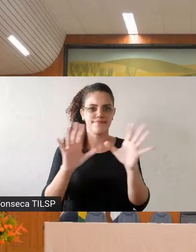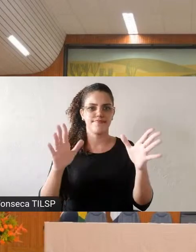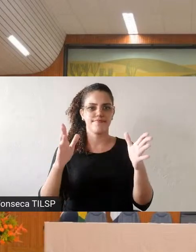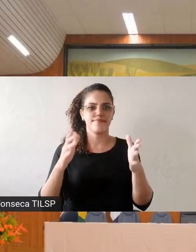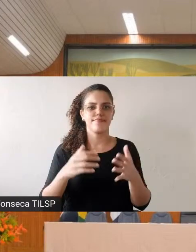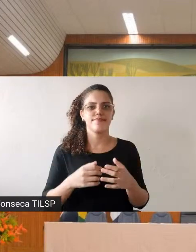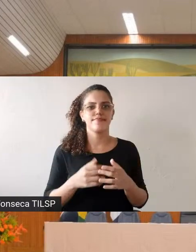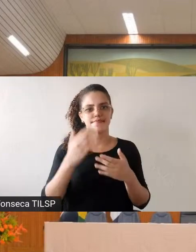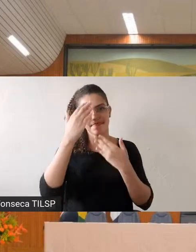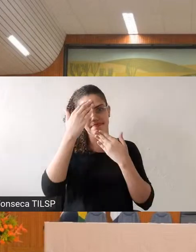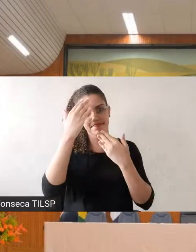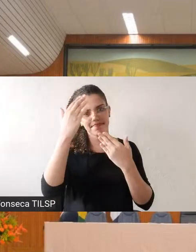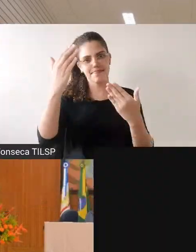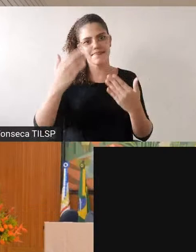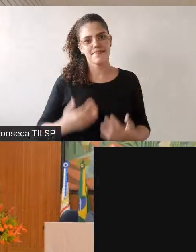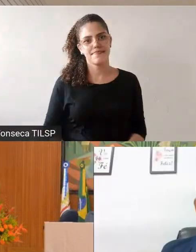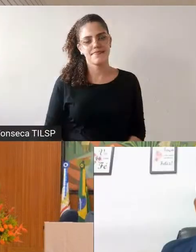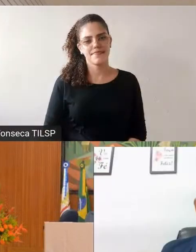Obrigado.